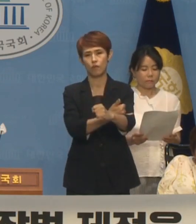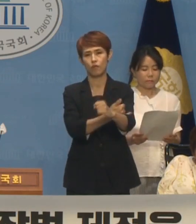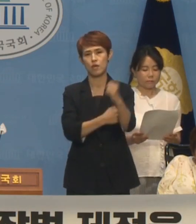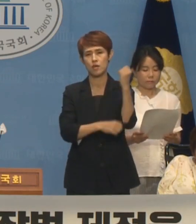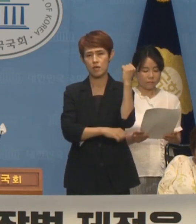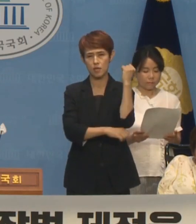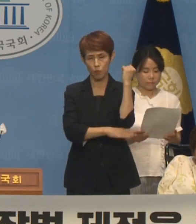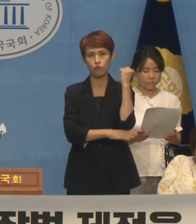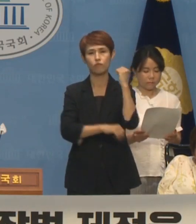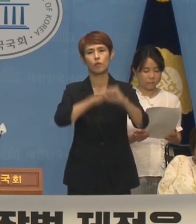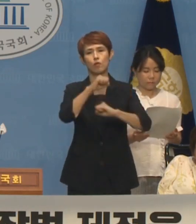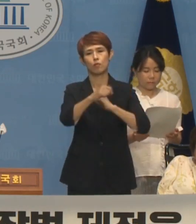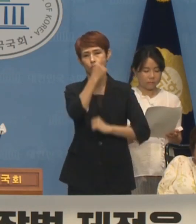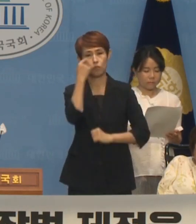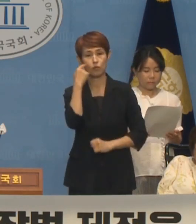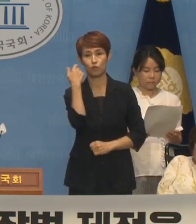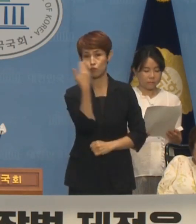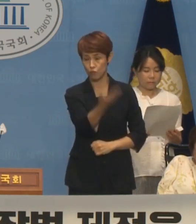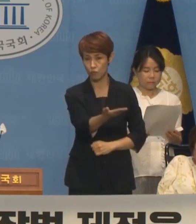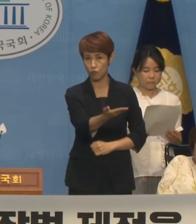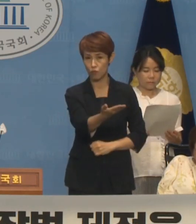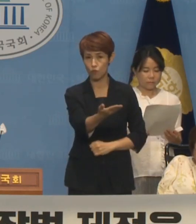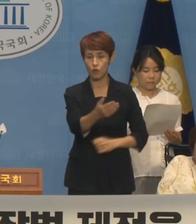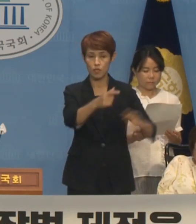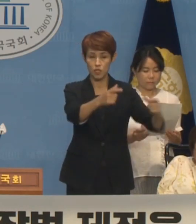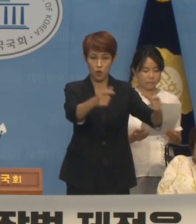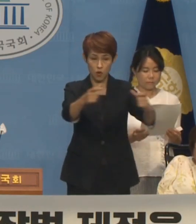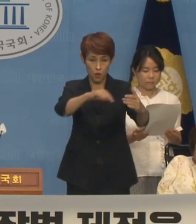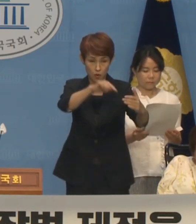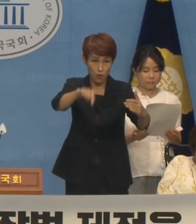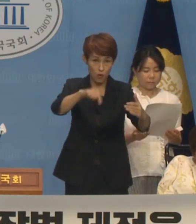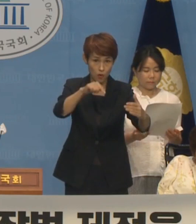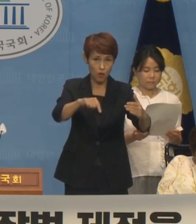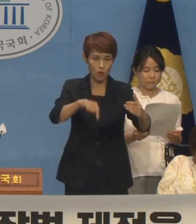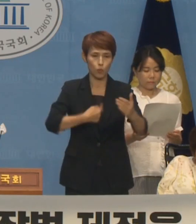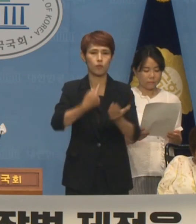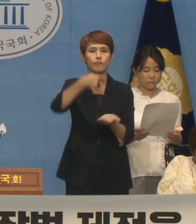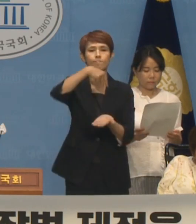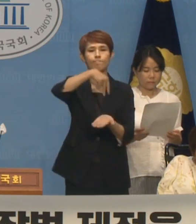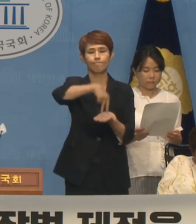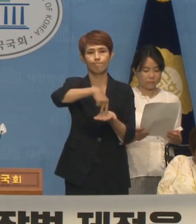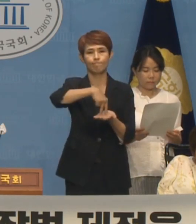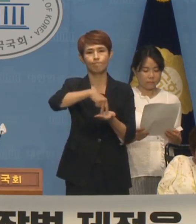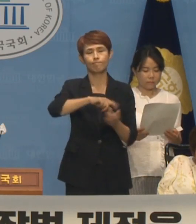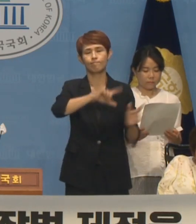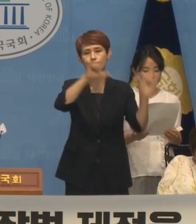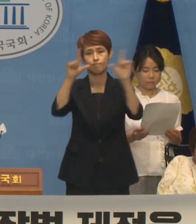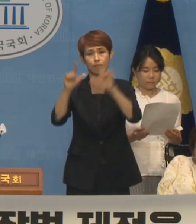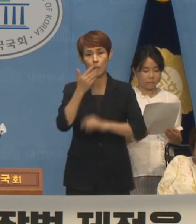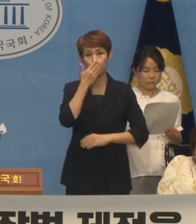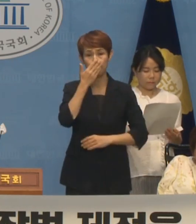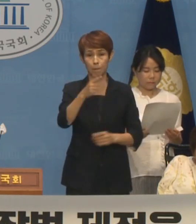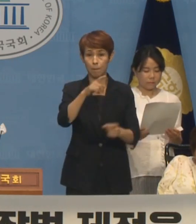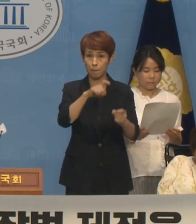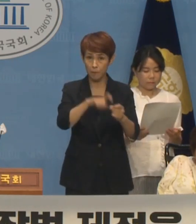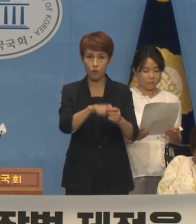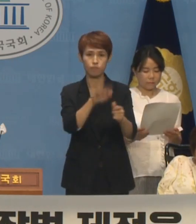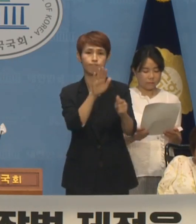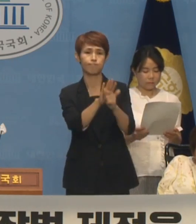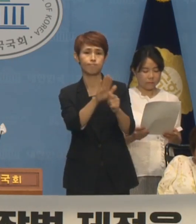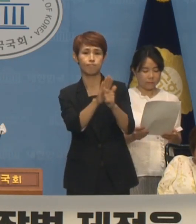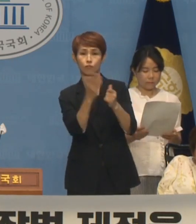기본적 자유를 보장하고 지역사회에서 독립적으로 생활할 수 있도록